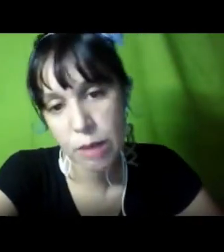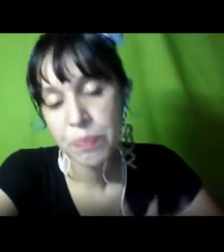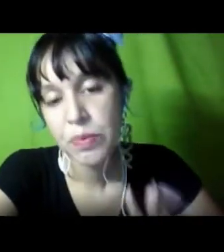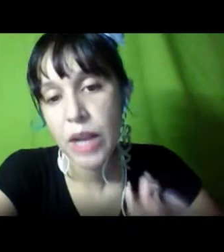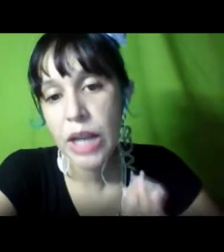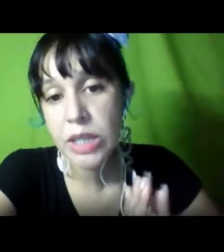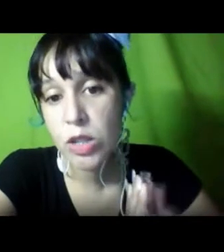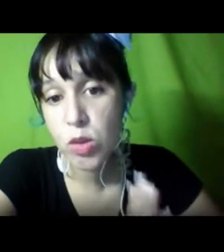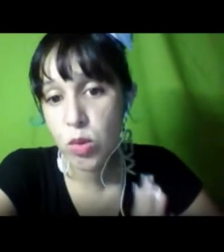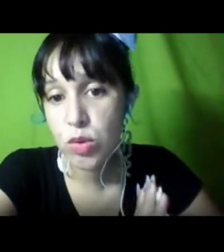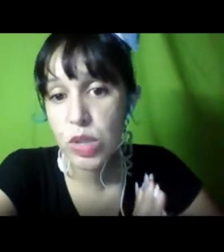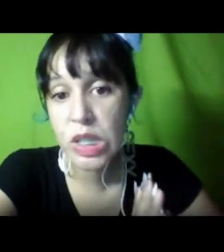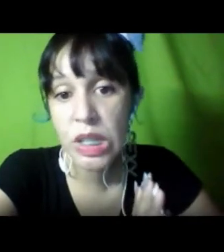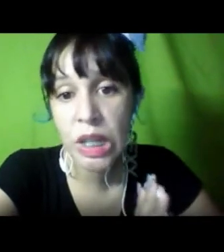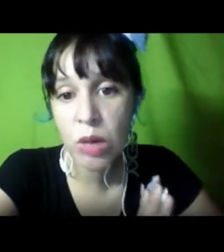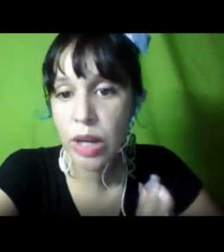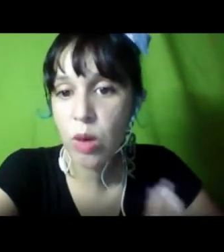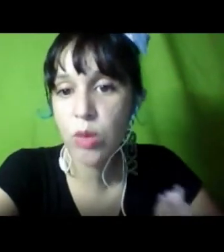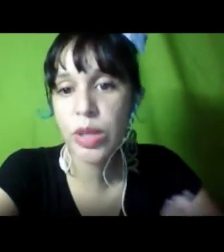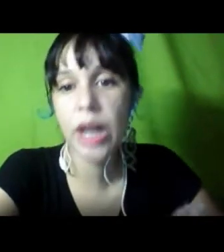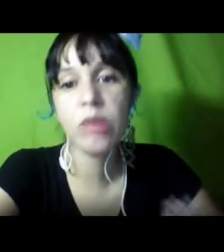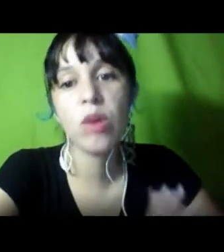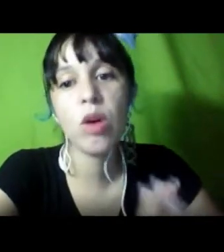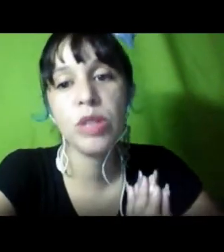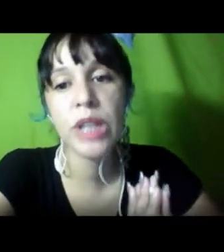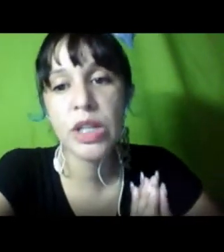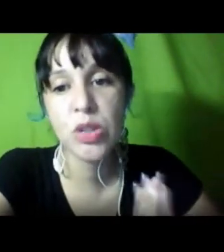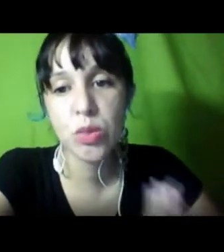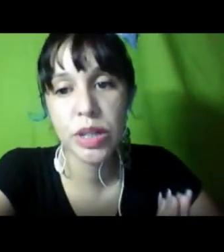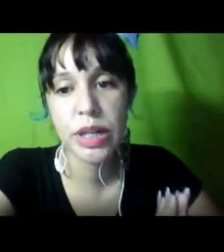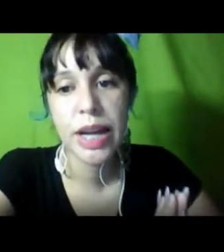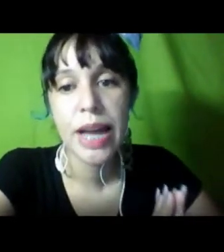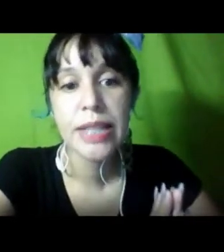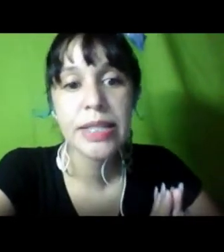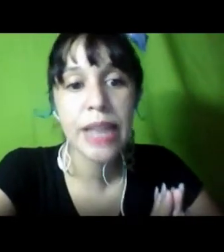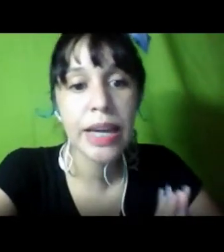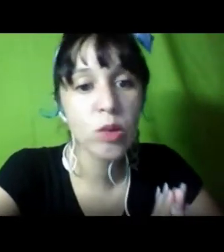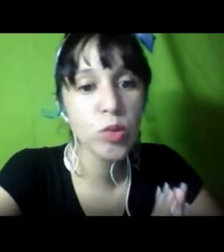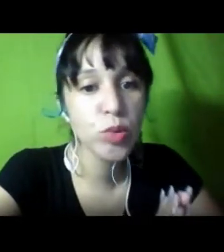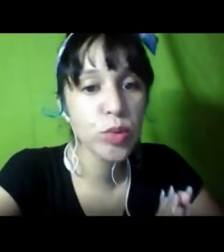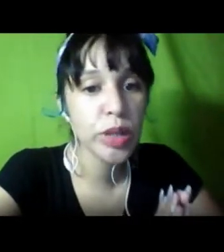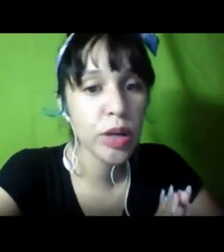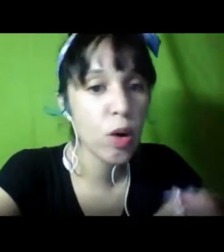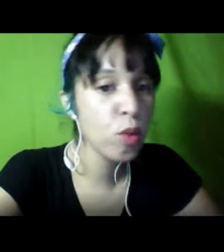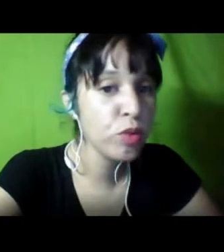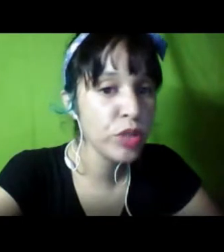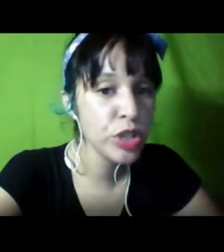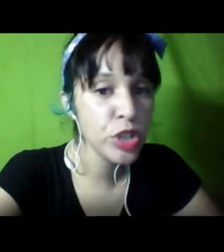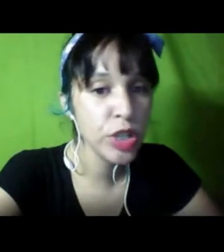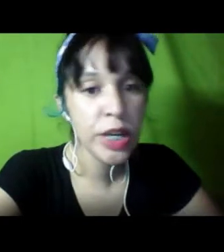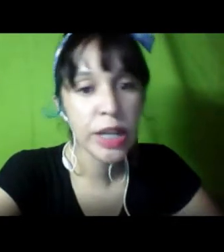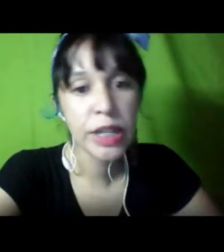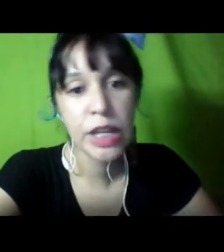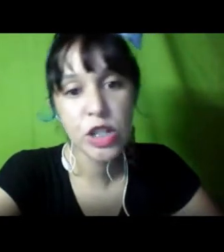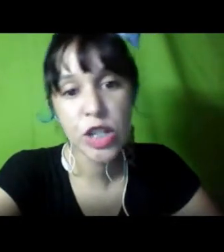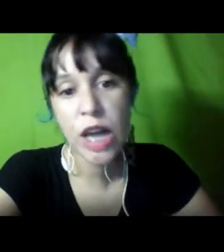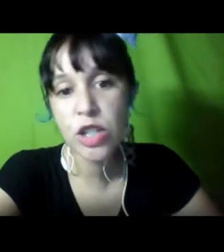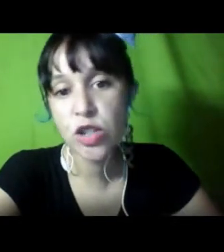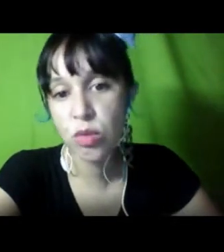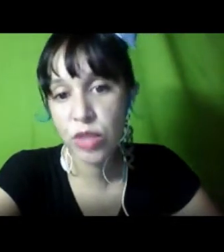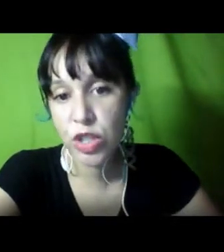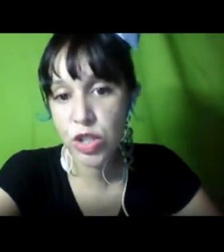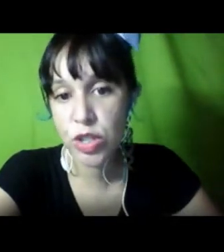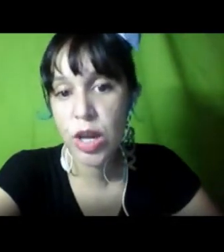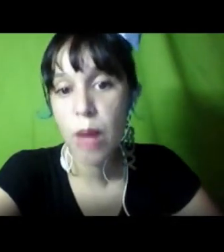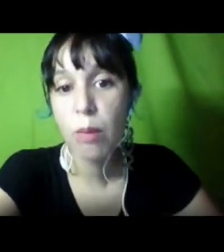flutuantes. Esses surdos não têm contato com a comunidade surda, seguem a cultura ouvinte, identidade